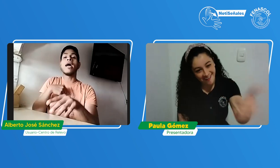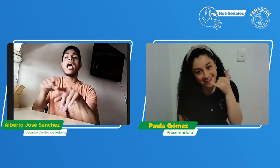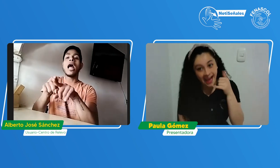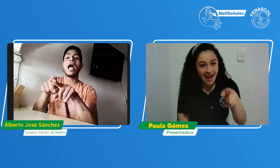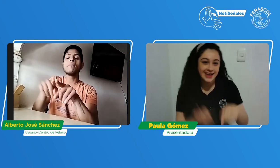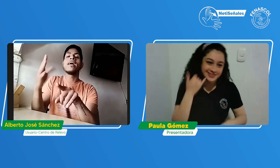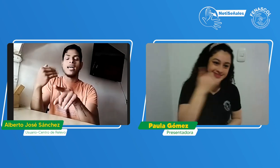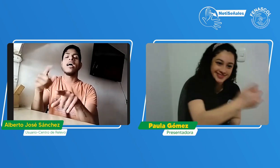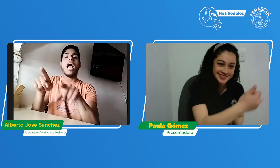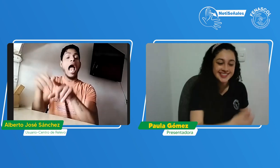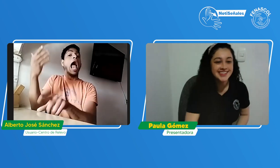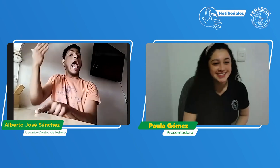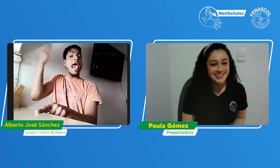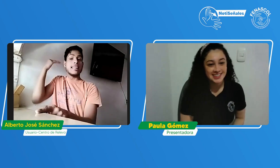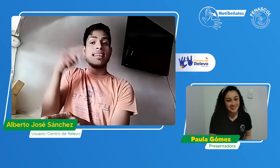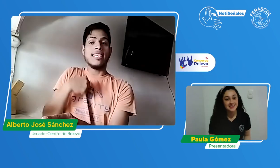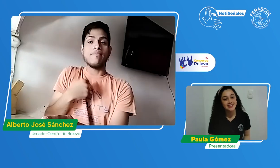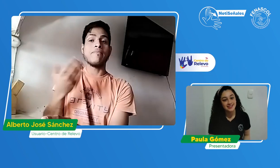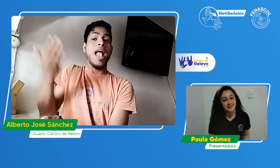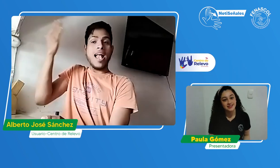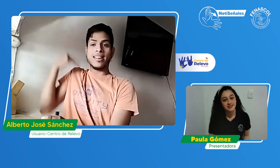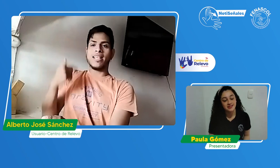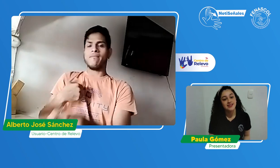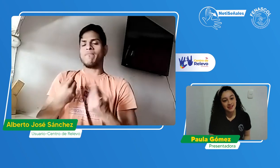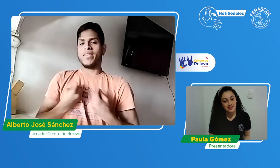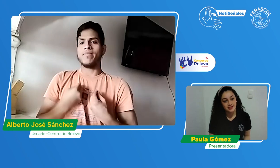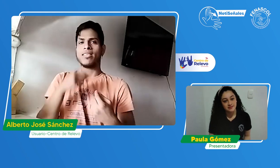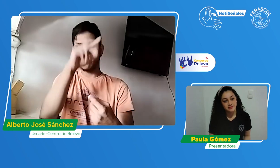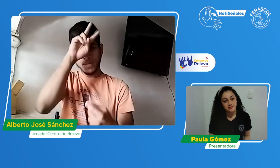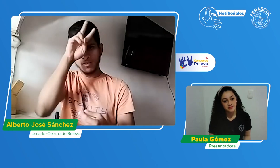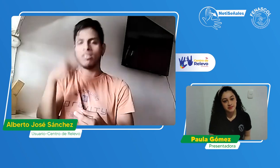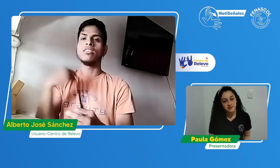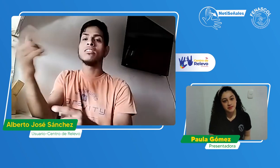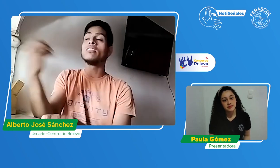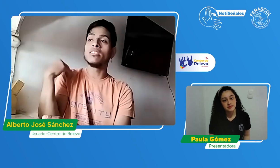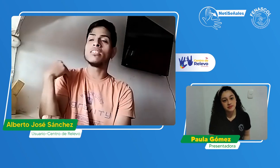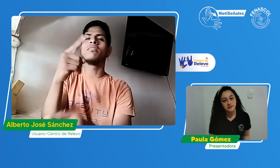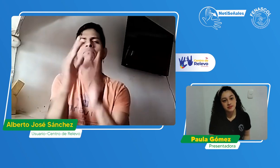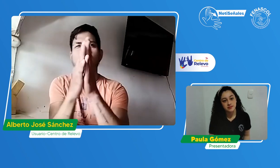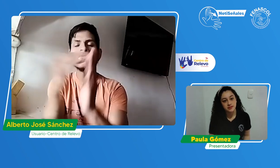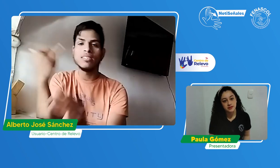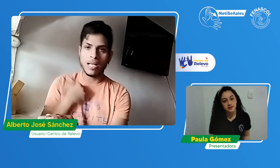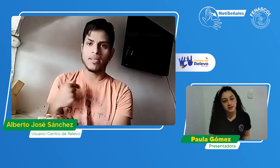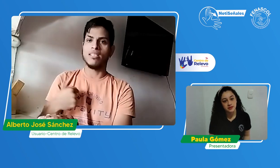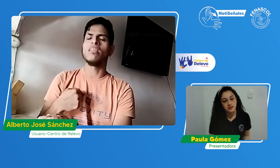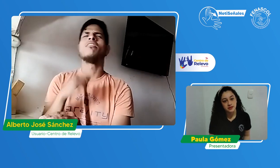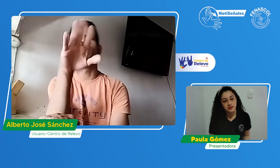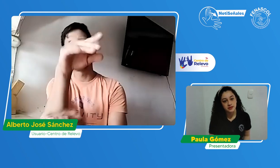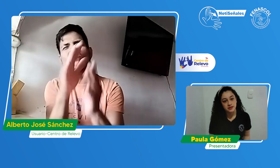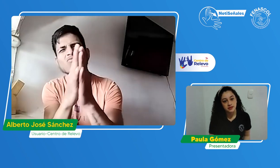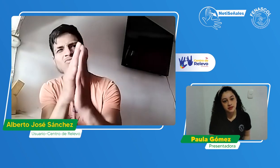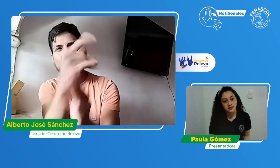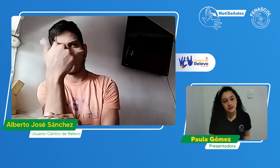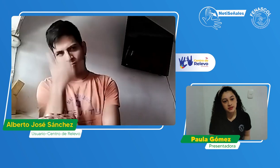ella te pide que la llames para que hable también mi hermano cuando vivía en Perú me pidió que lo llamara